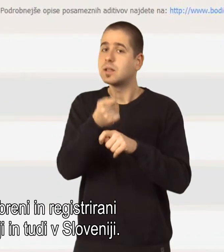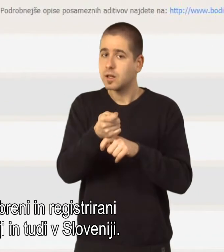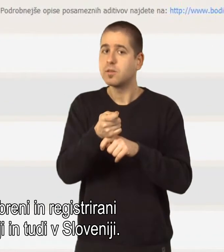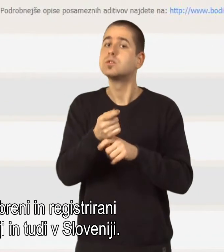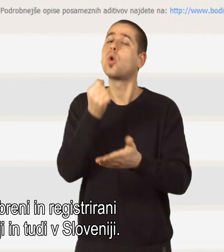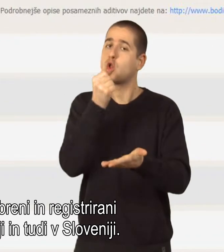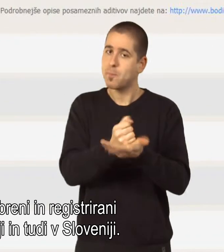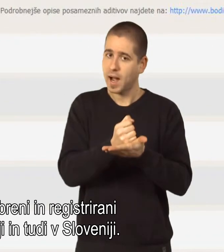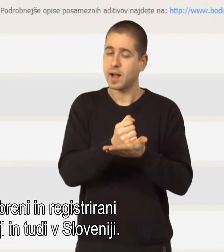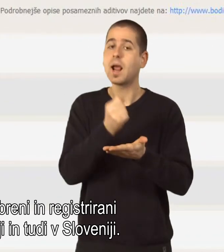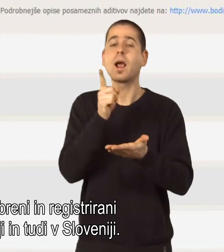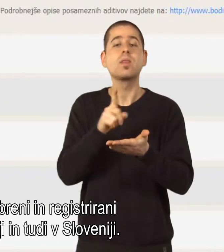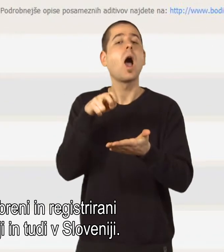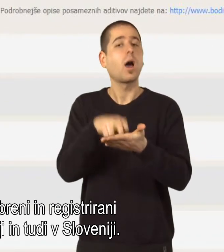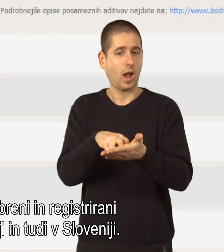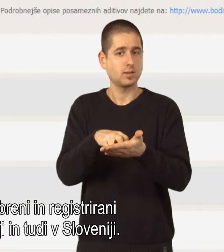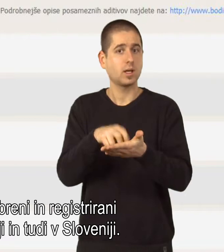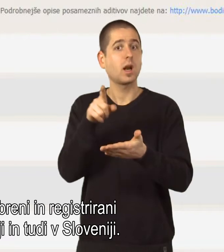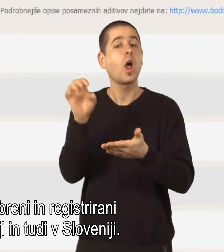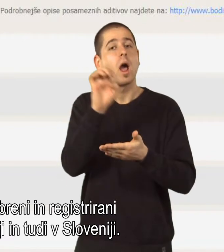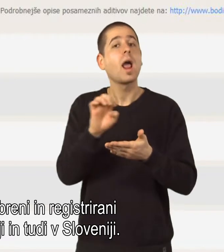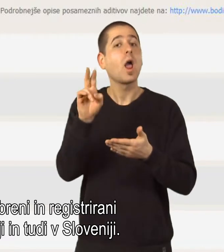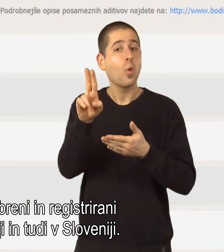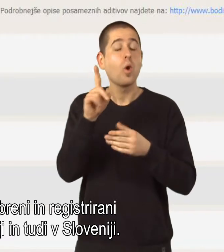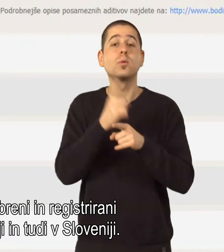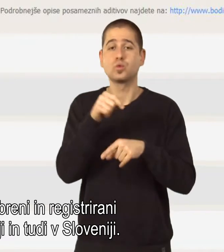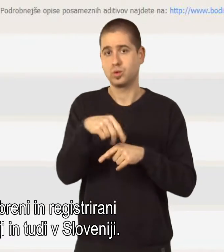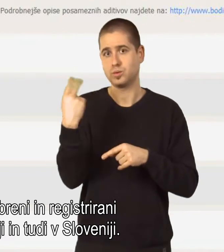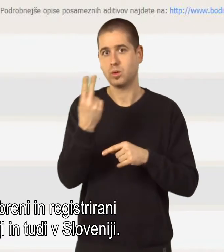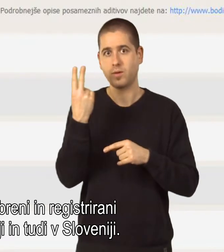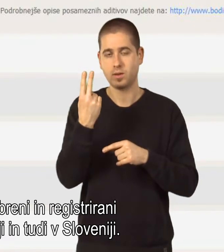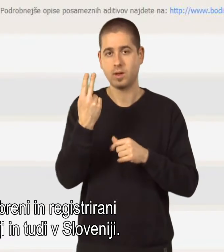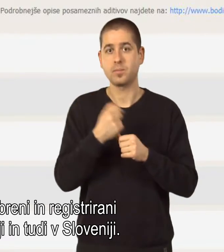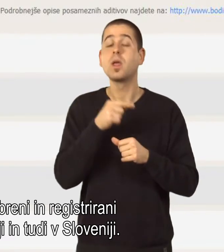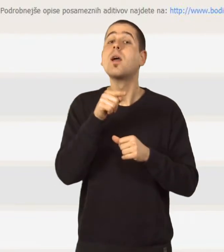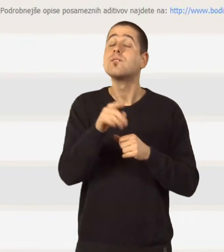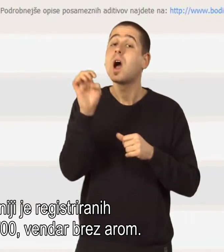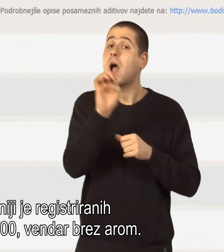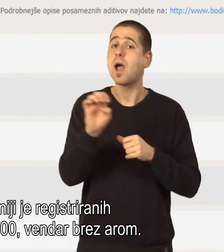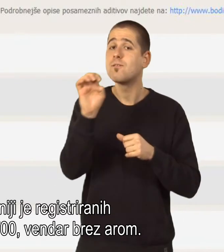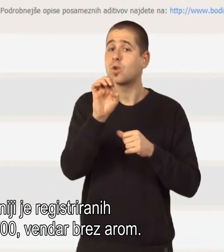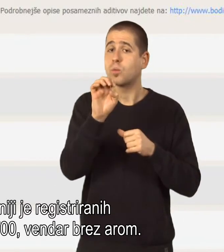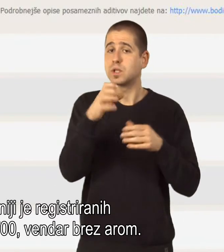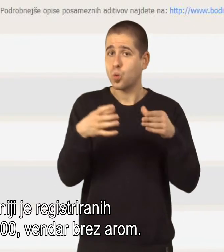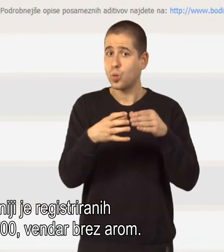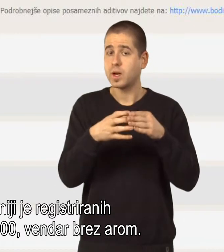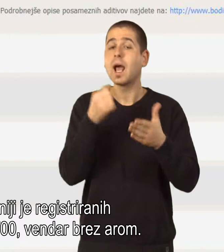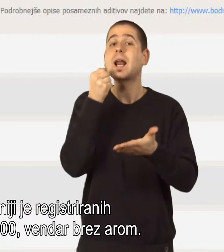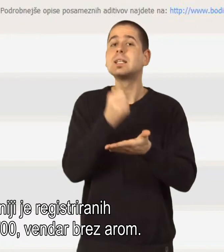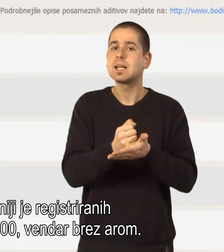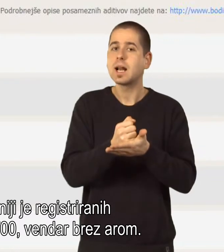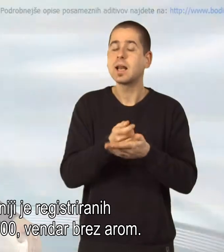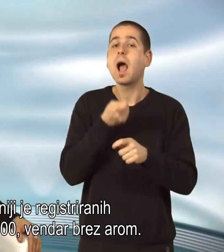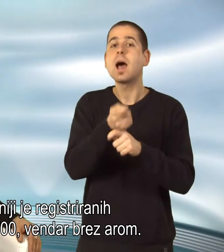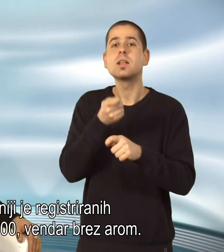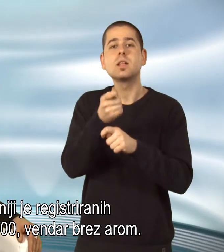Aditivi so odobreni in registrirani v Evropski uniji in tudi v Sloveniji. V Evropski